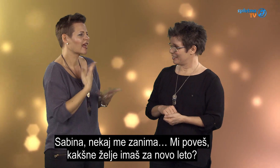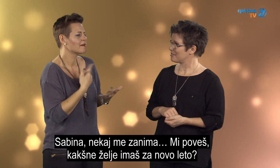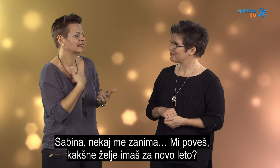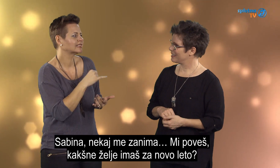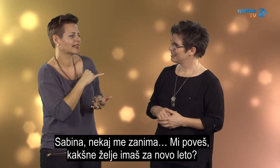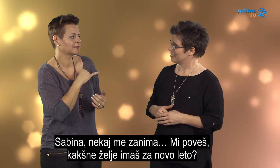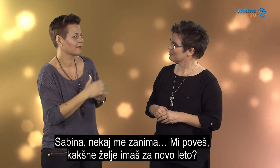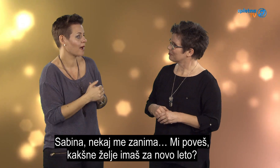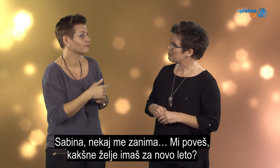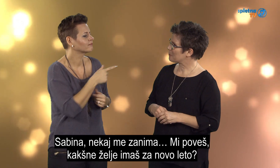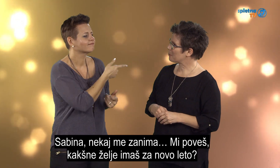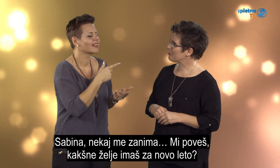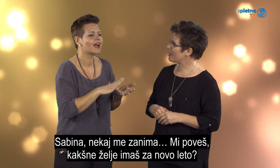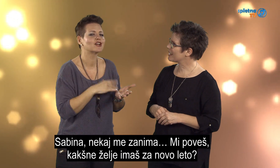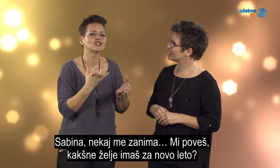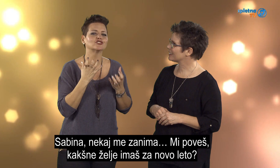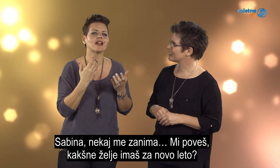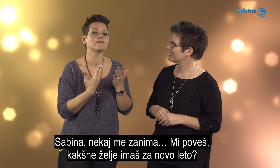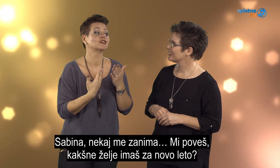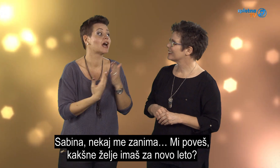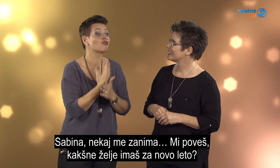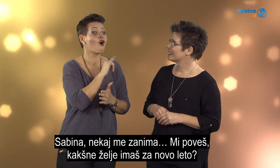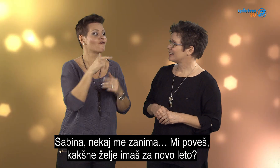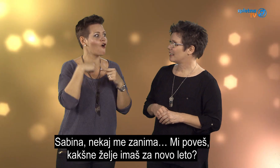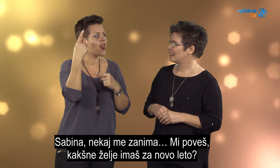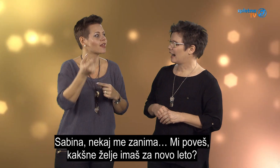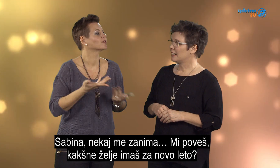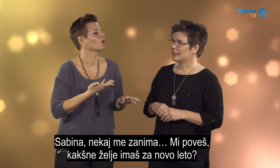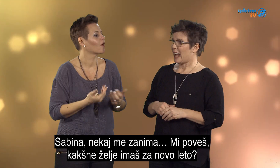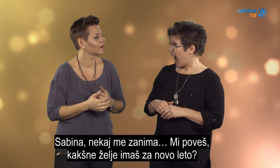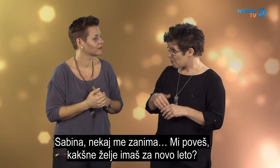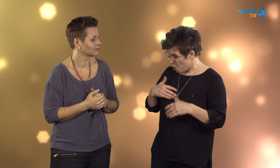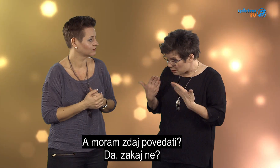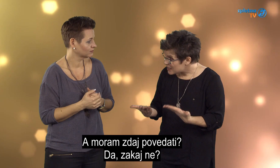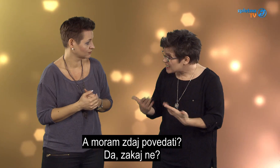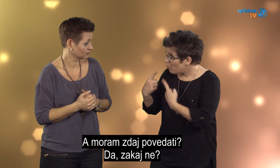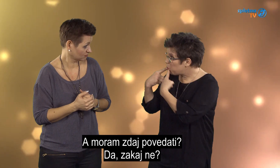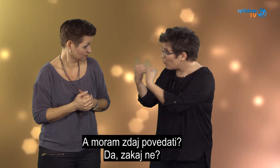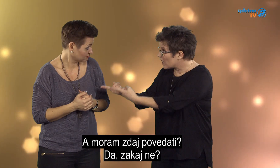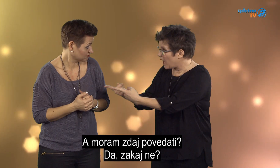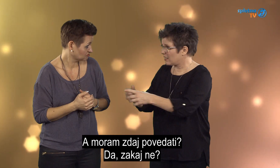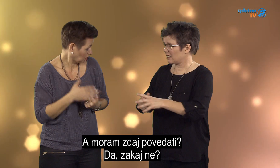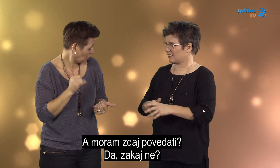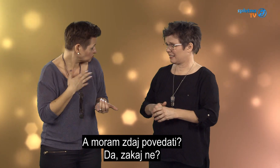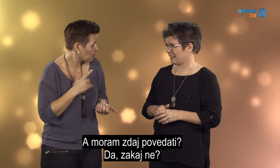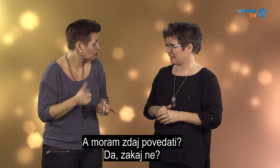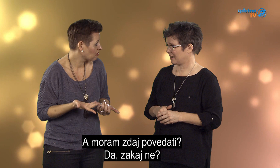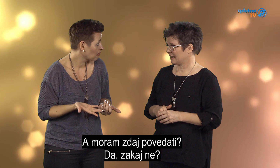Sabina, nekaj me zanima. Mi poveš, kakšne želje imaš za novo leto. A moram zdaj povedati? Da, zakaj